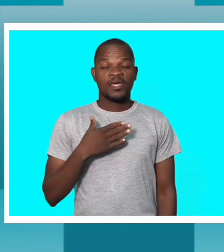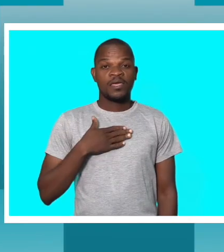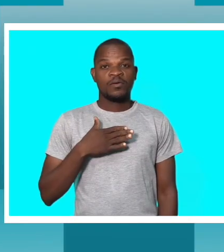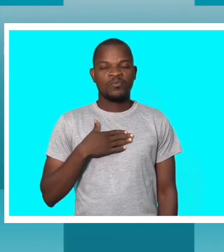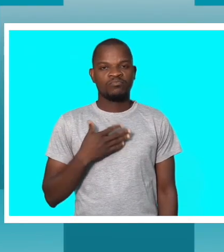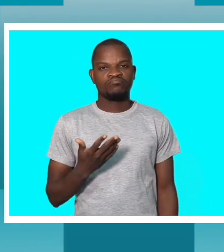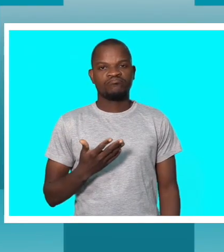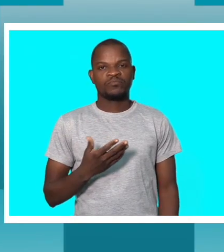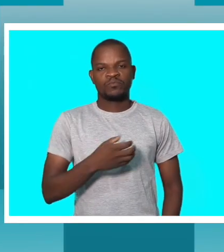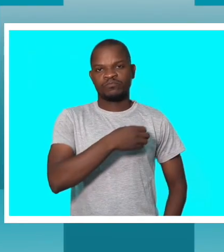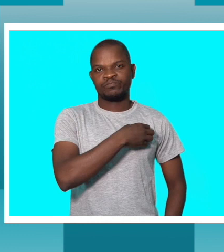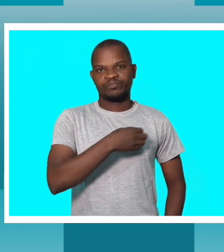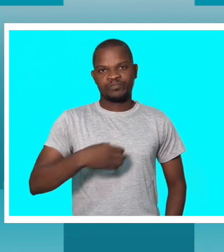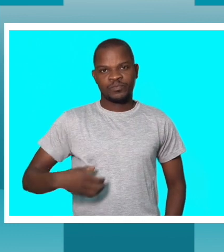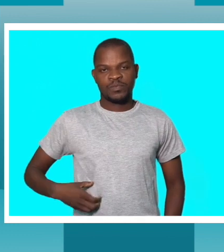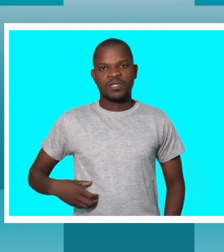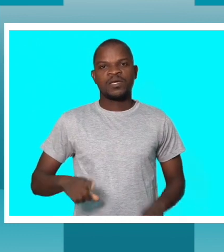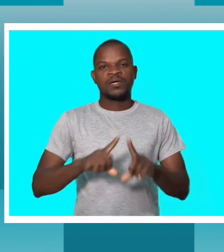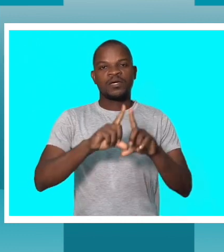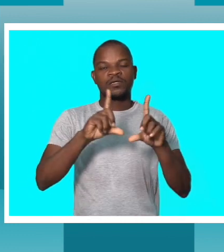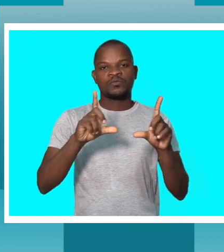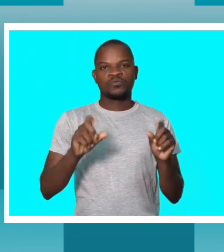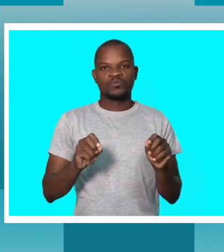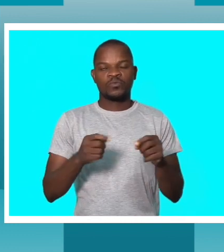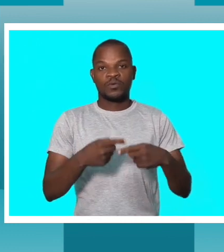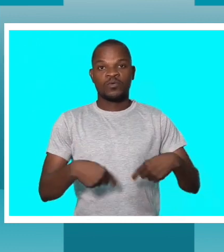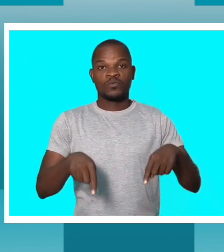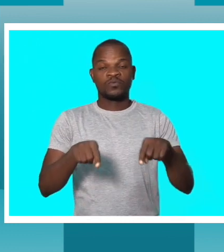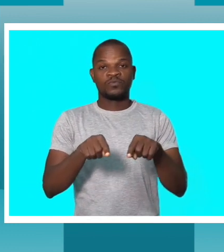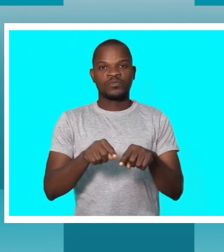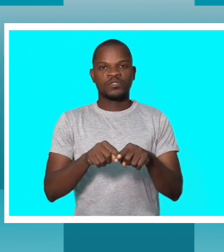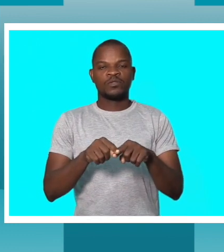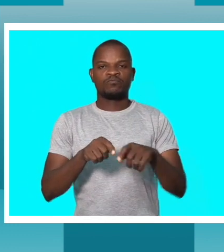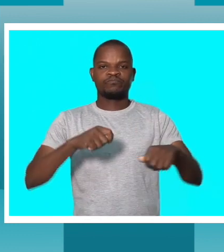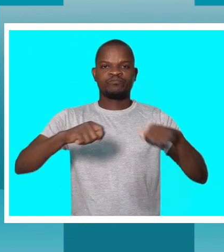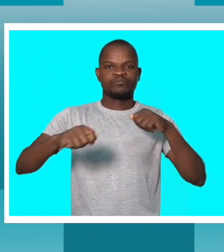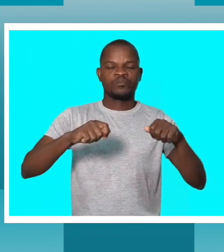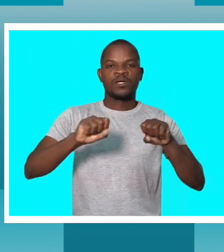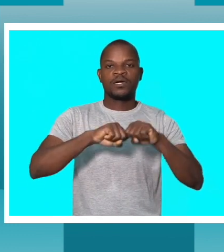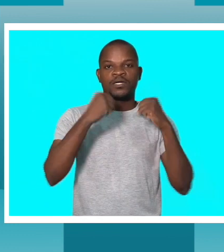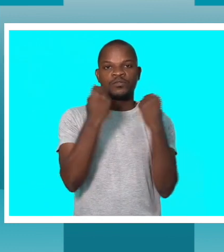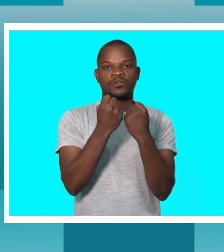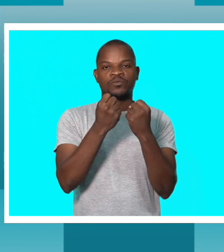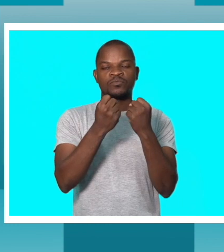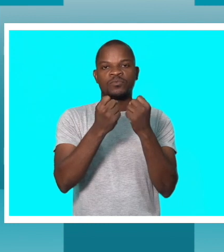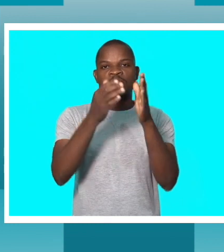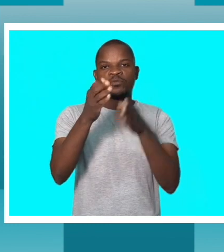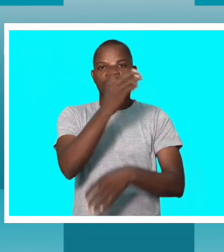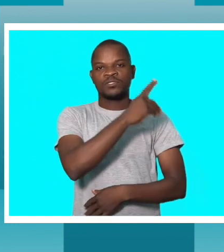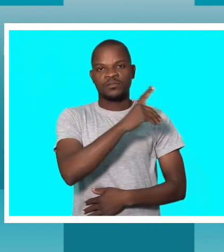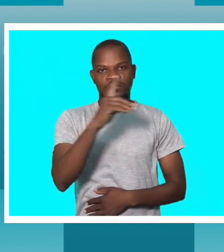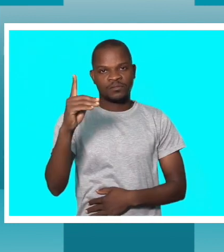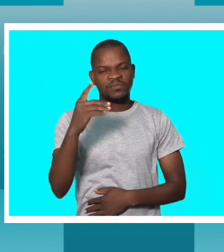Na qualidade de presidente do Conselho de Direção da ADEMO, tendo